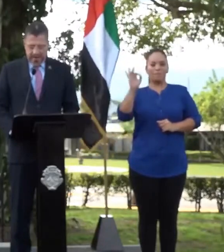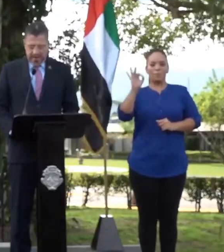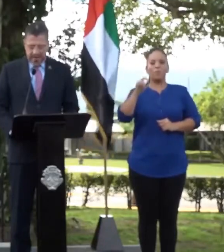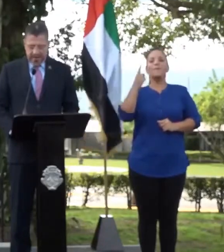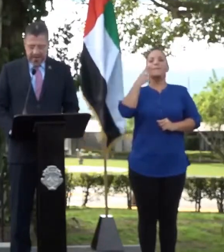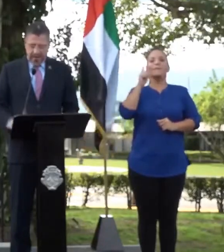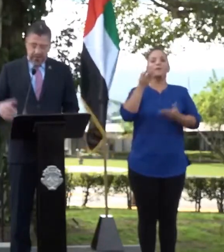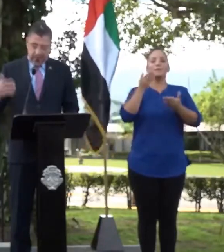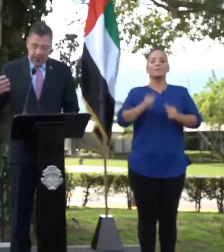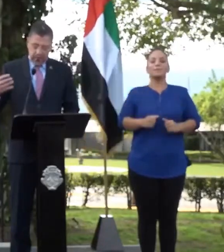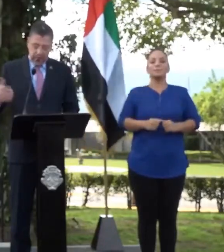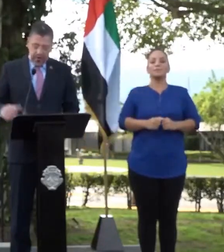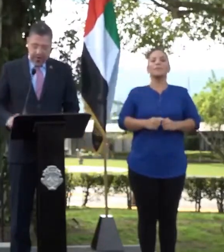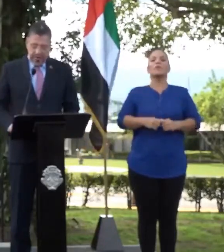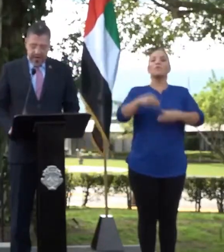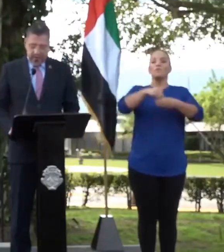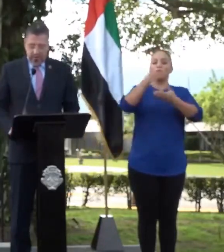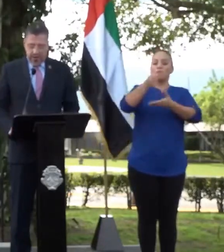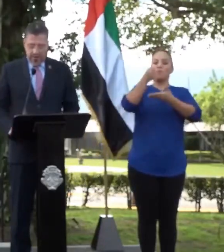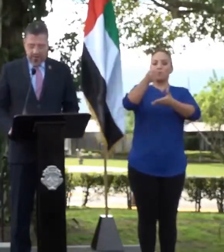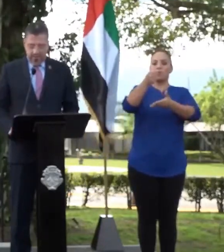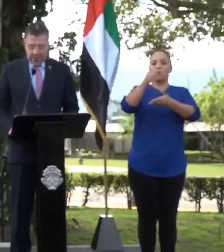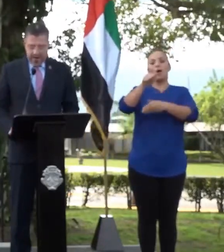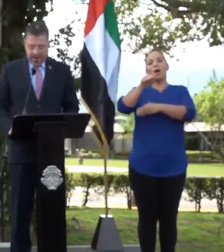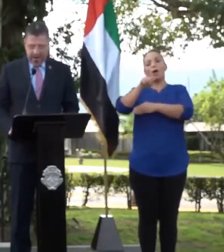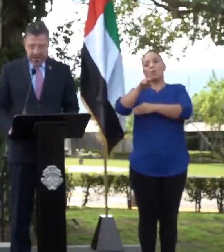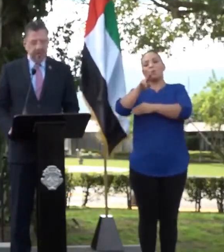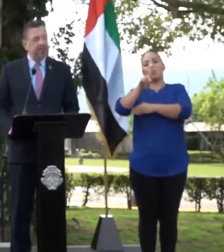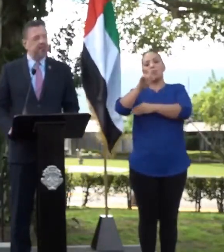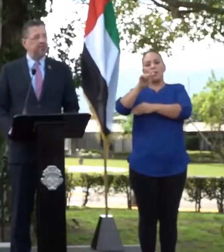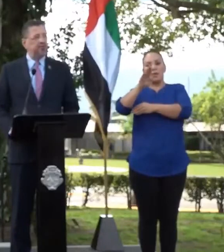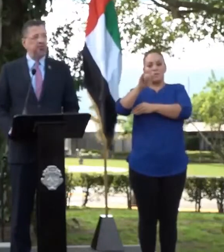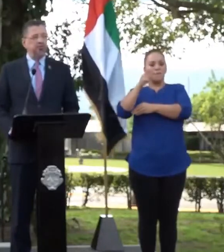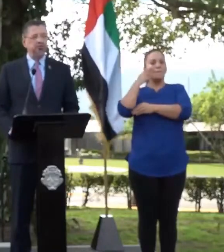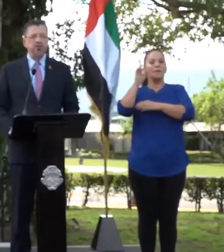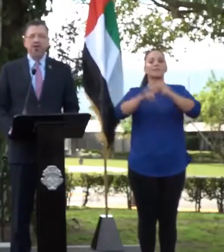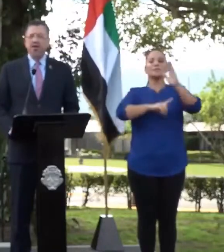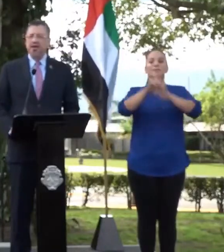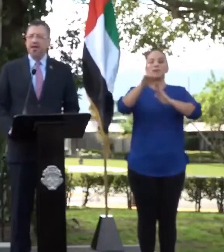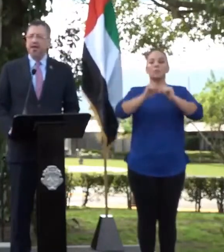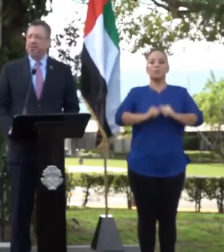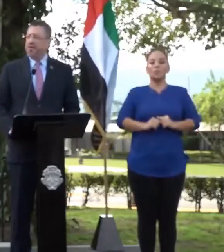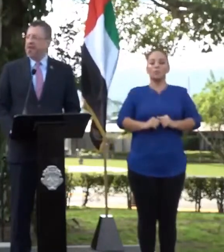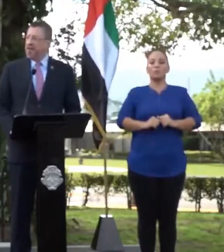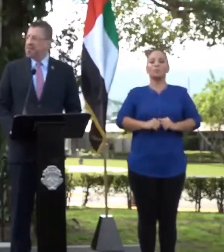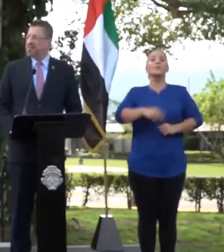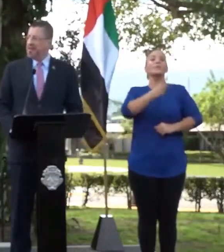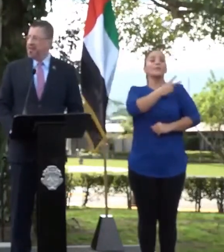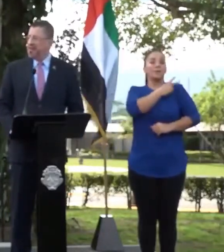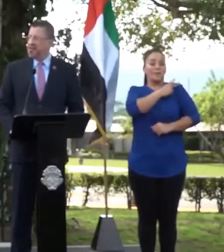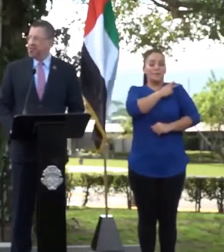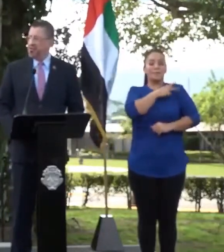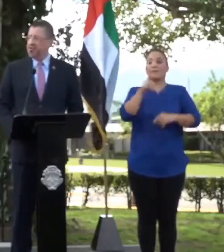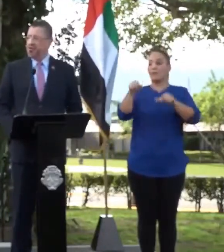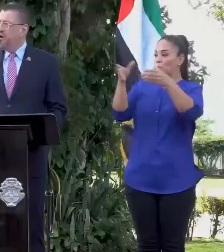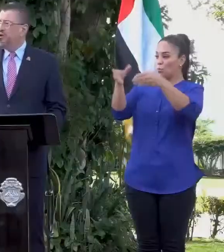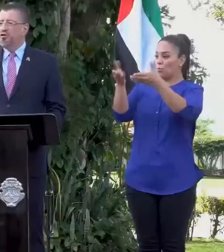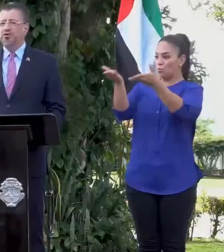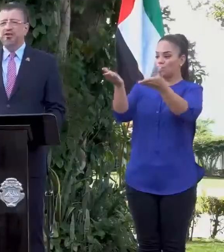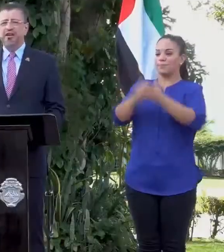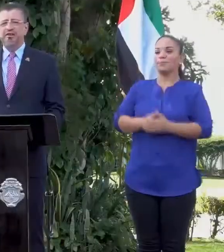para del Fondo de Abu Dhabi para el Desarrollo y el jefe de esta